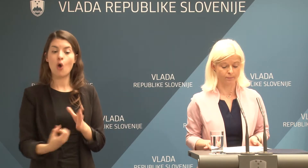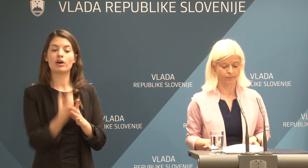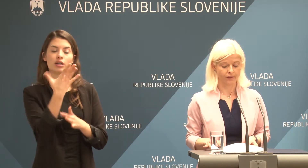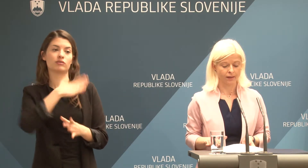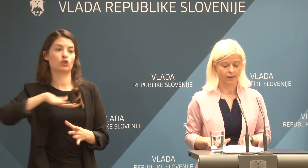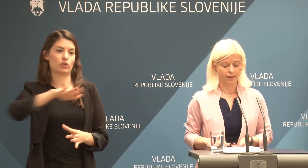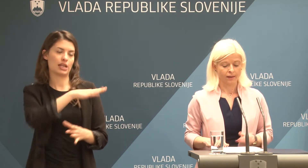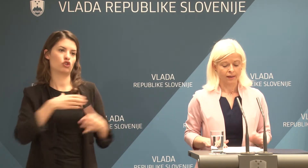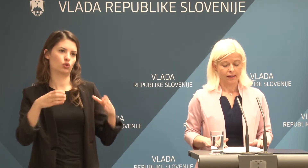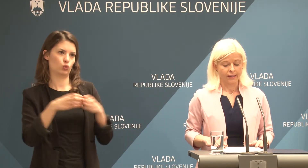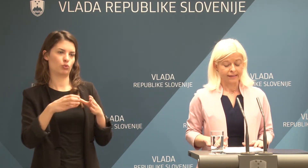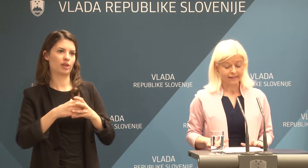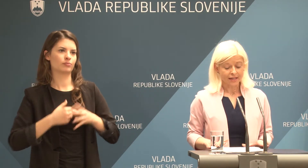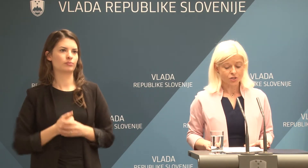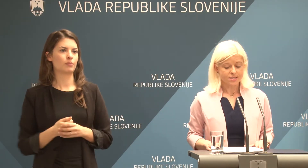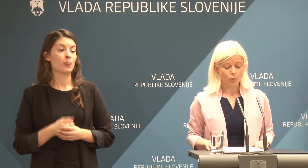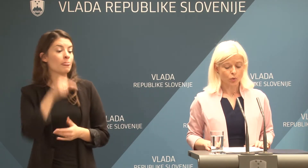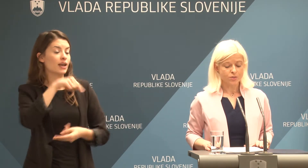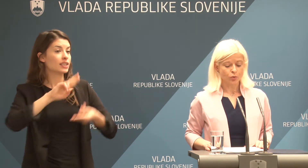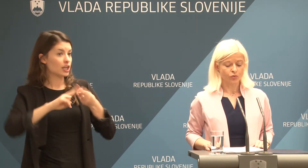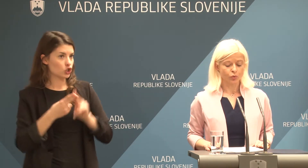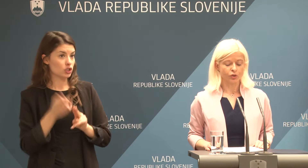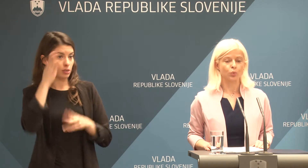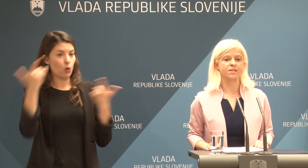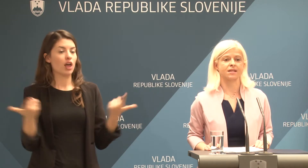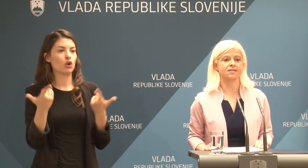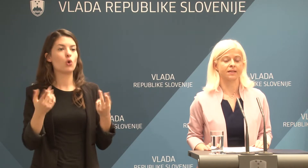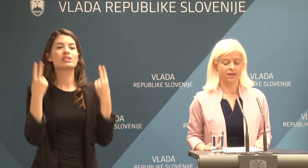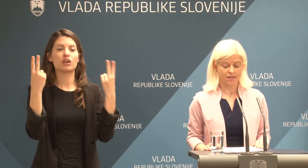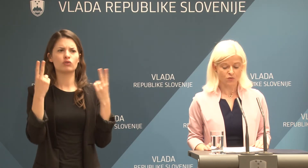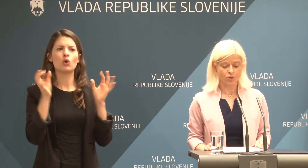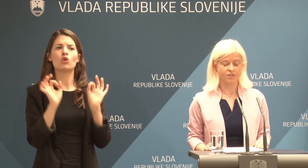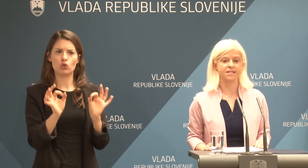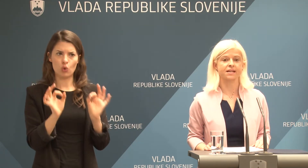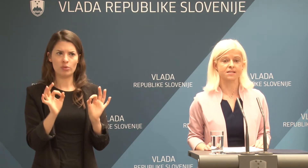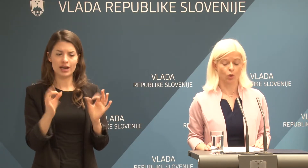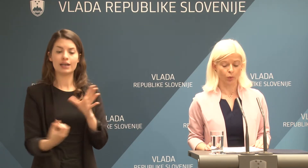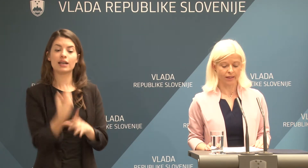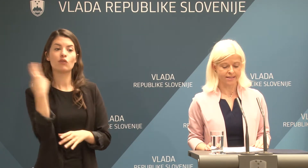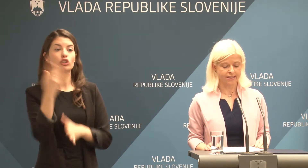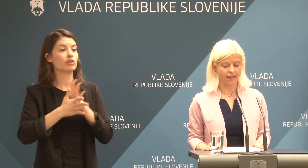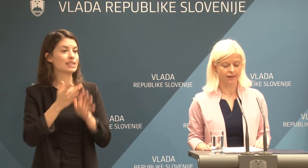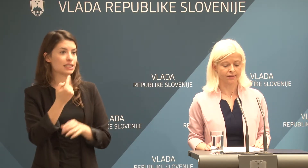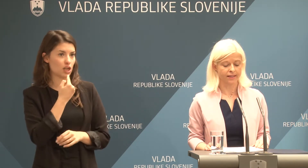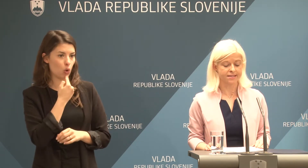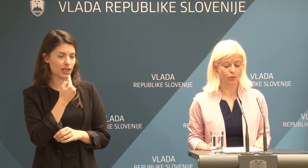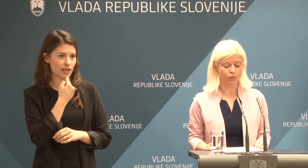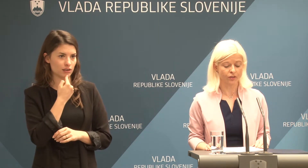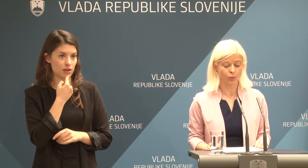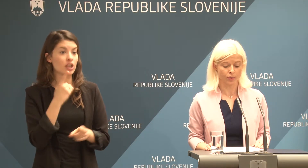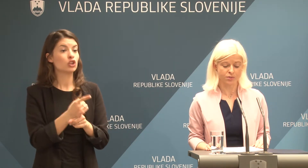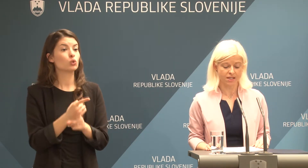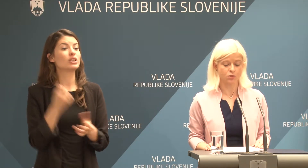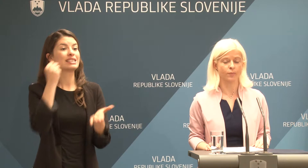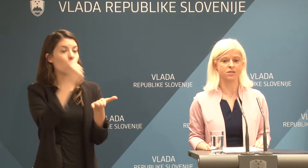družbe. Na ta način se bo lahko zagotovil tudi ustrezen razvoj slovenskega znakovnega jezika in